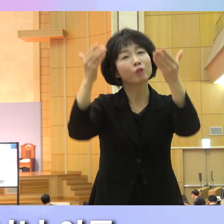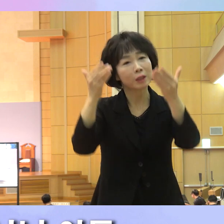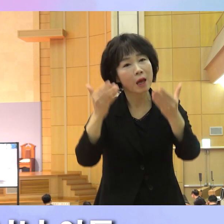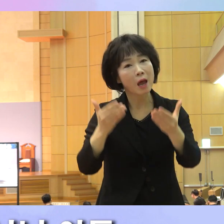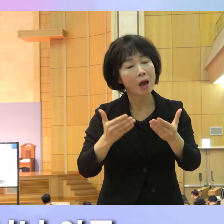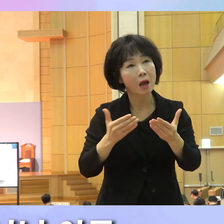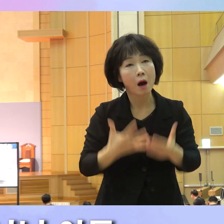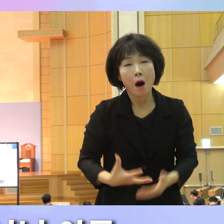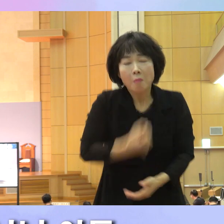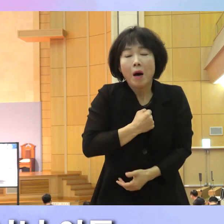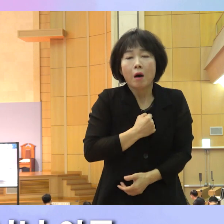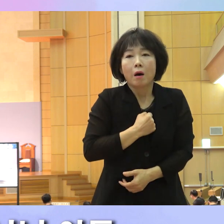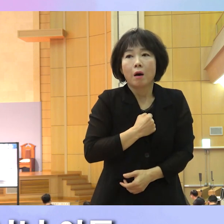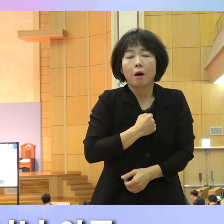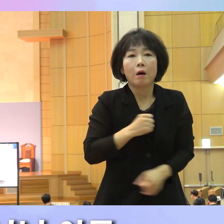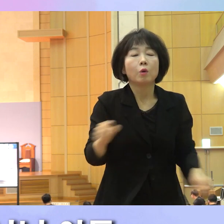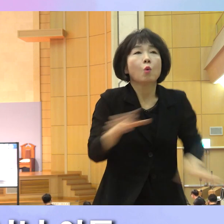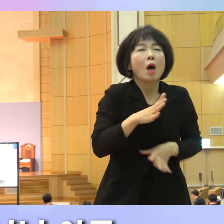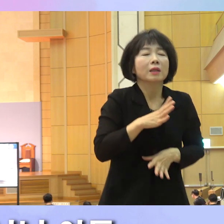지켜주시네.